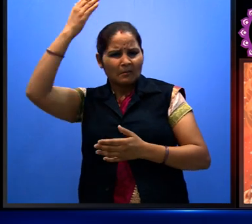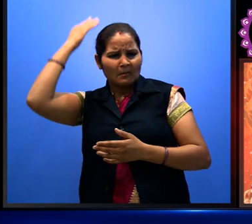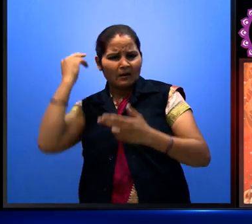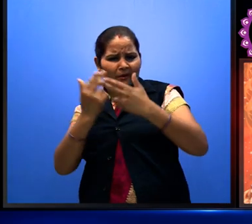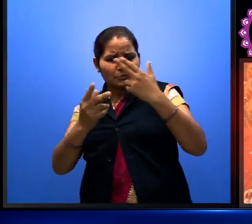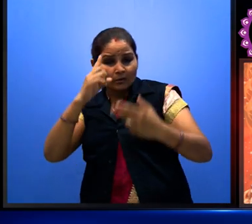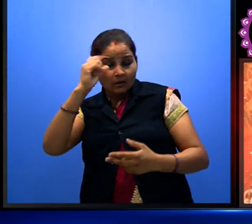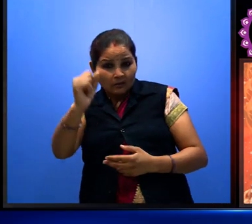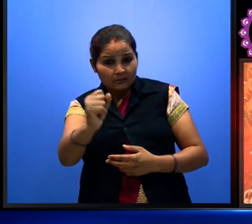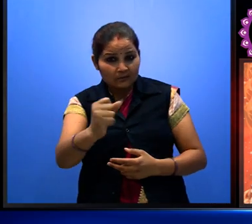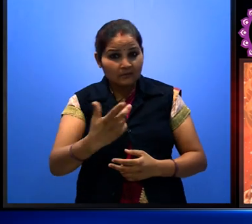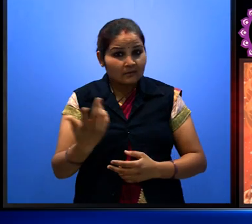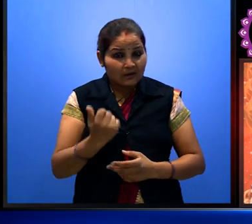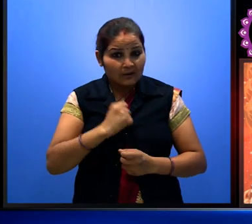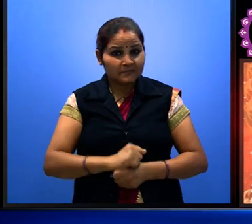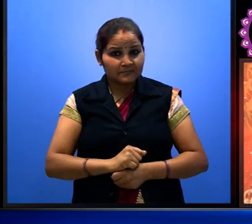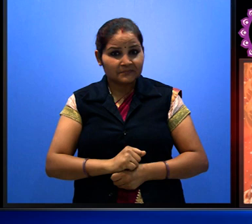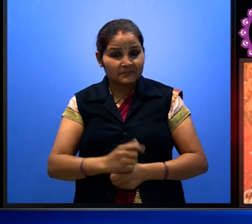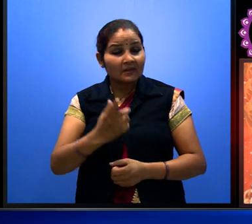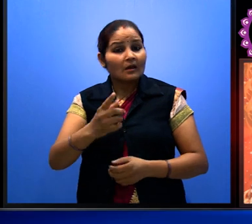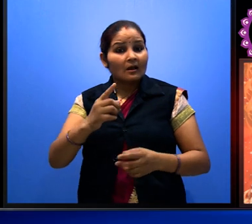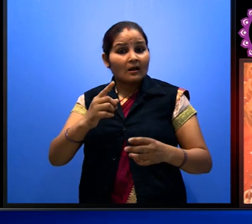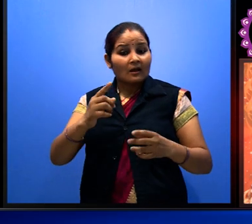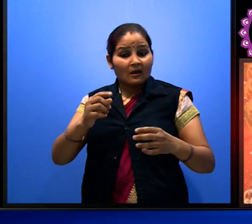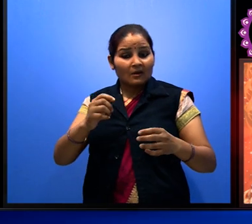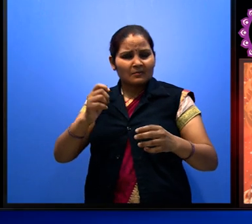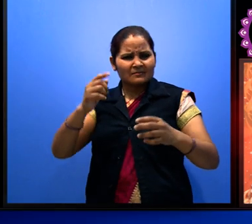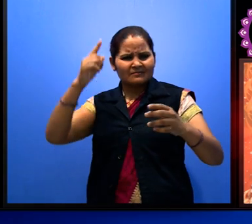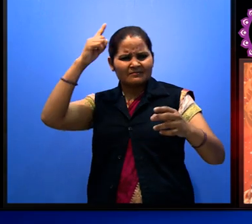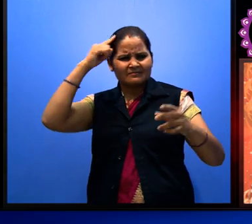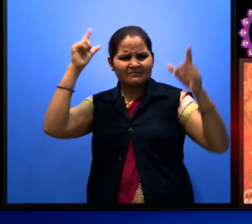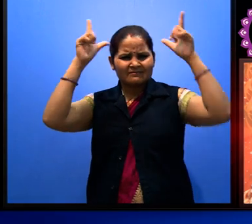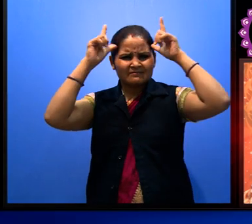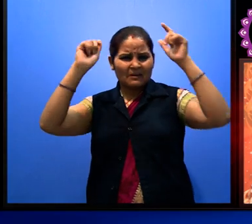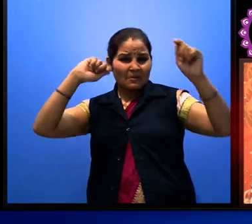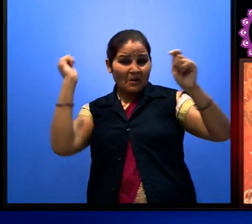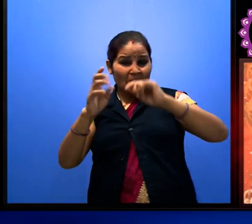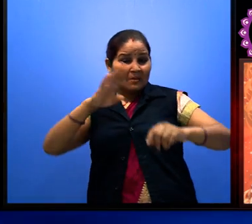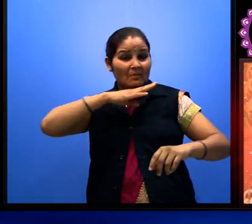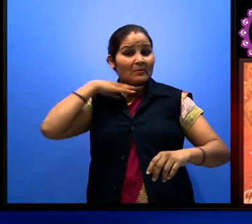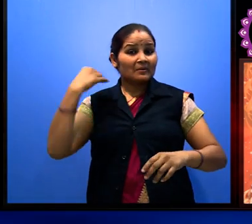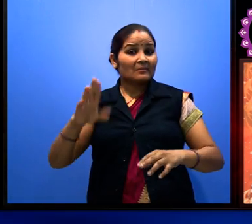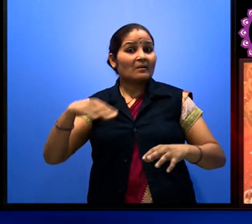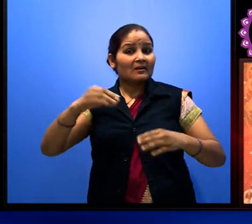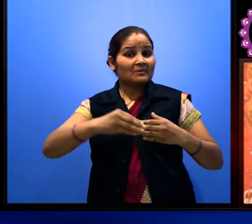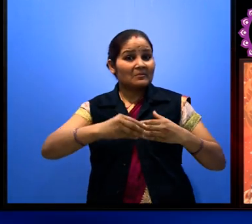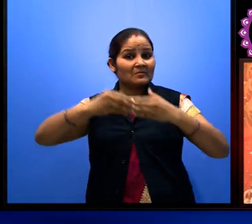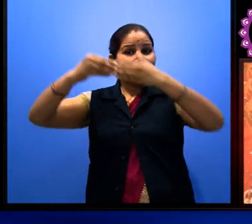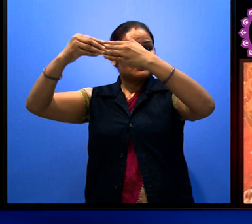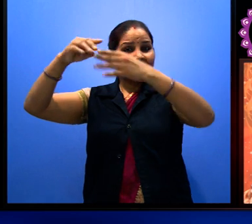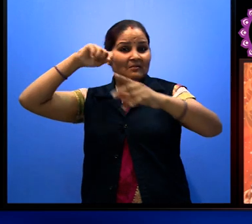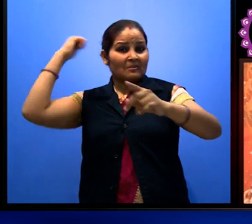हुई पुरानी कथा याद आई कि यमदूत जो है जब किसी को लेने आता है